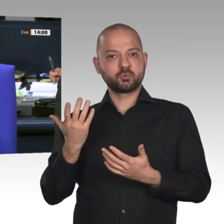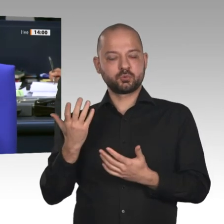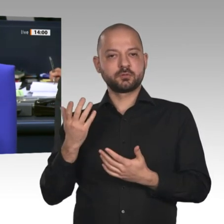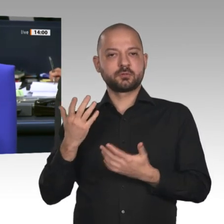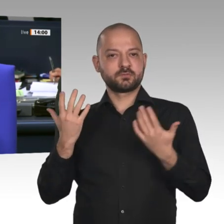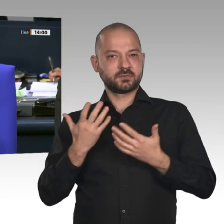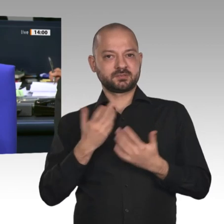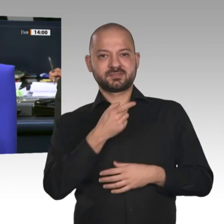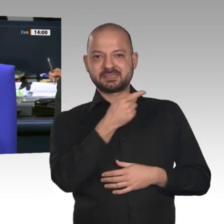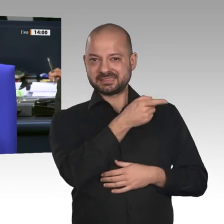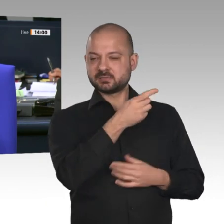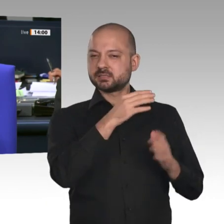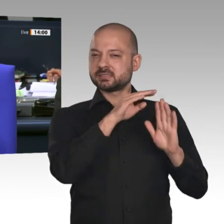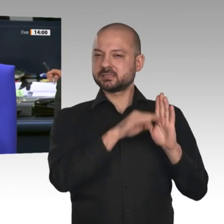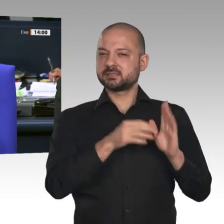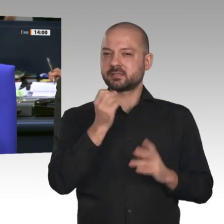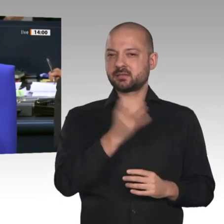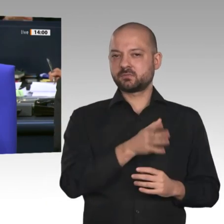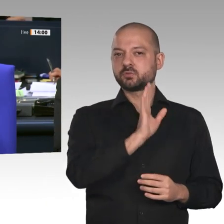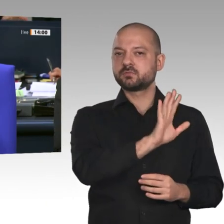auf Drucksache